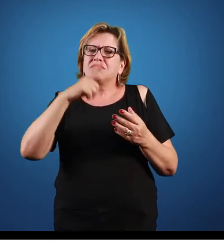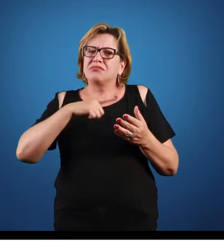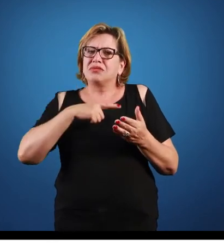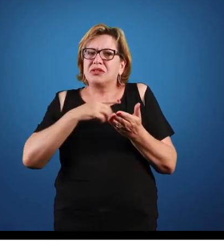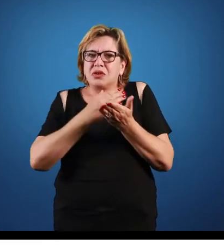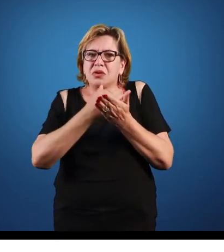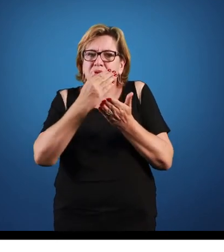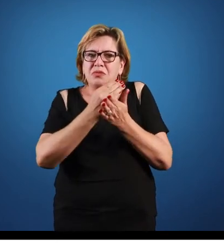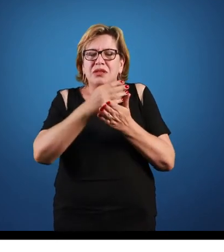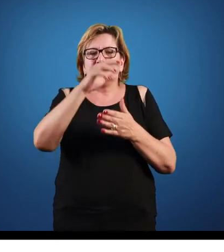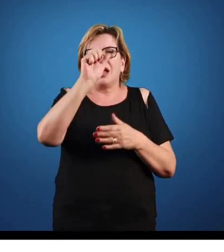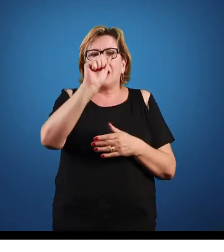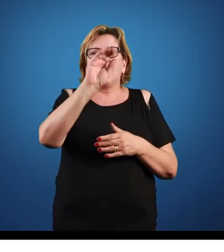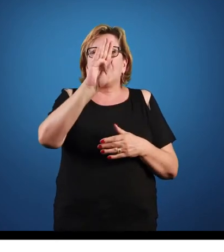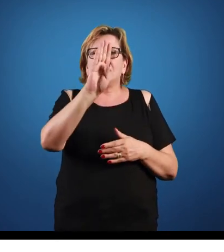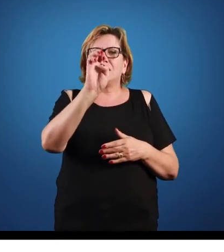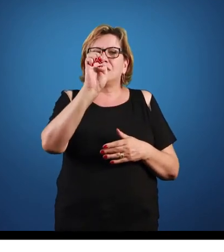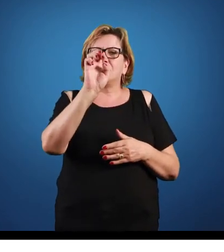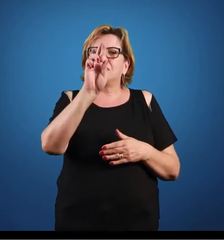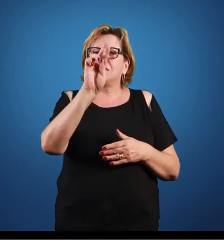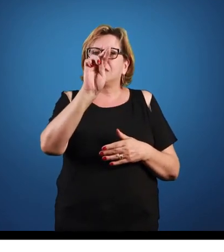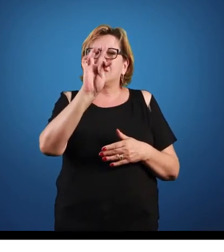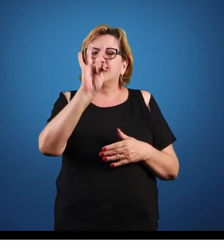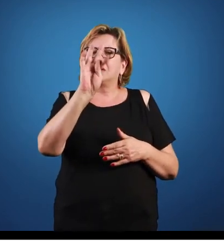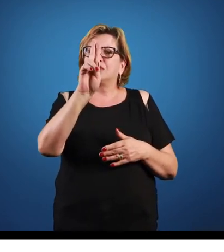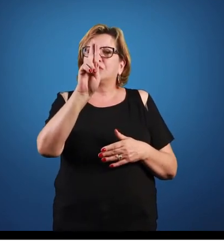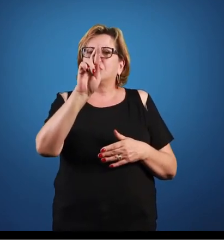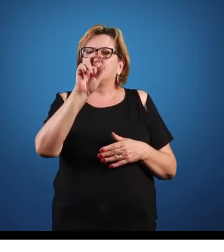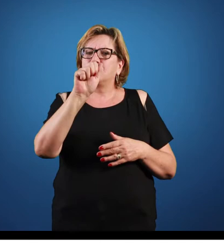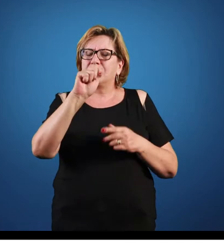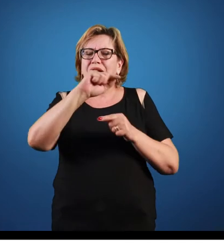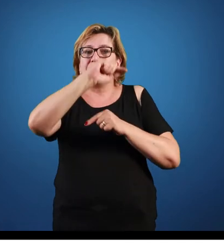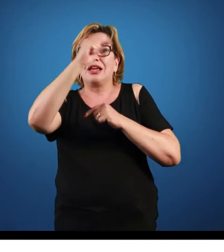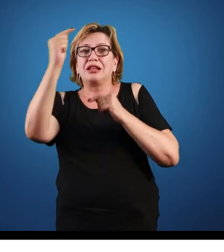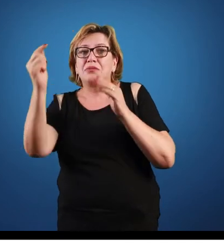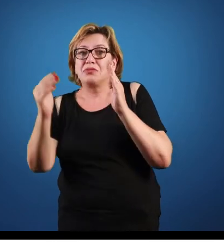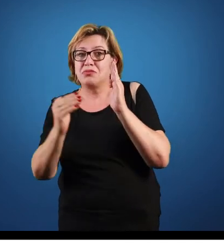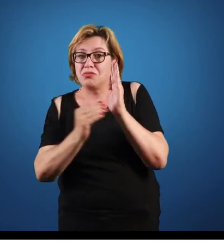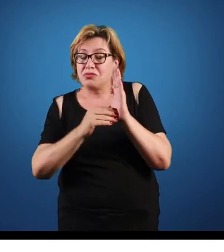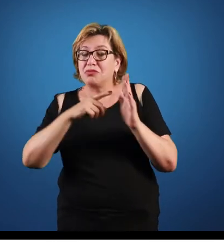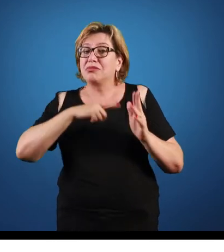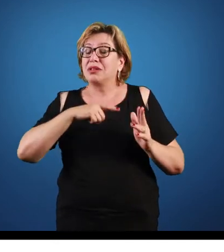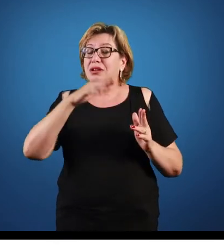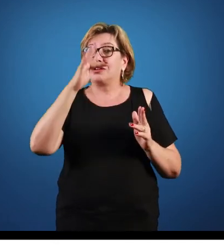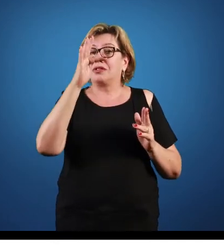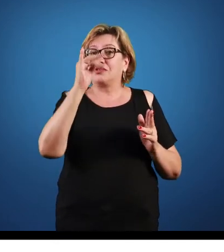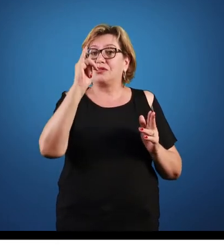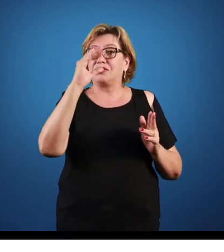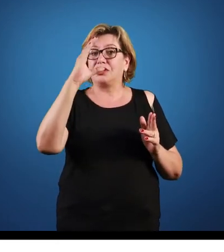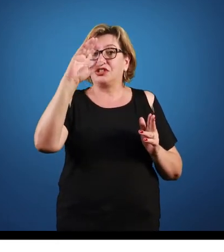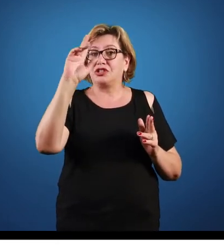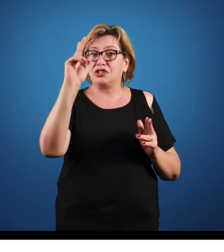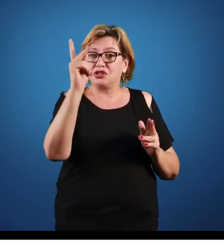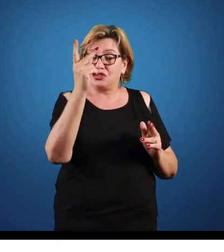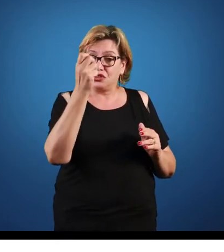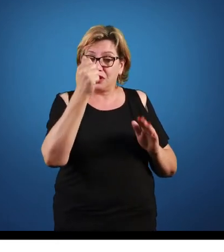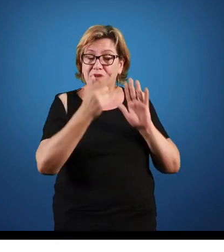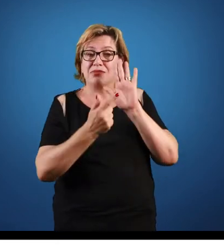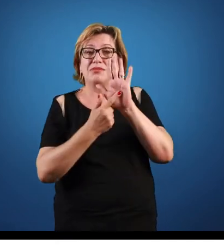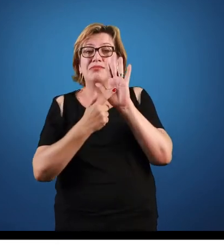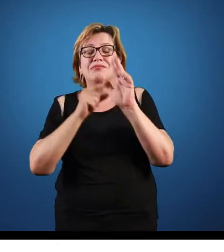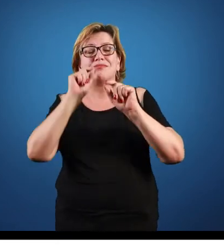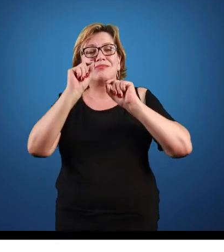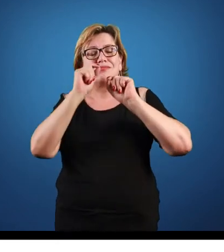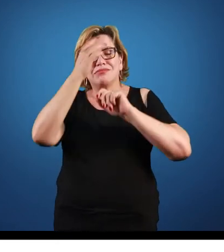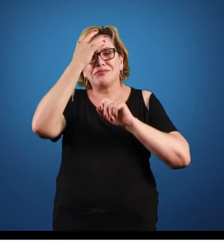técnica no final colocando o nome de todo mundo que trabalhou que ajudou enfim que é a gente tem o costume de quando assisti a um filme no cinema entre a ficha técnica